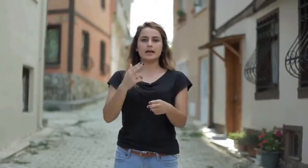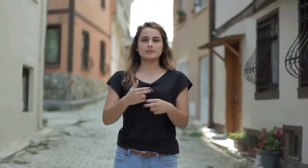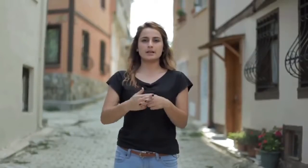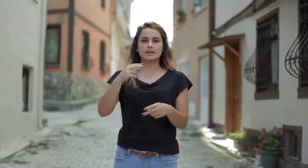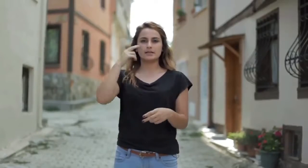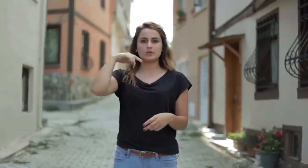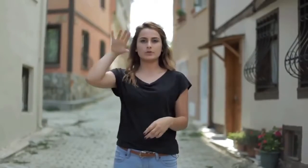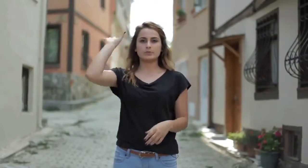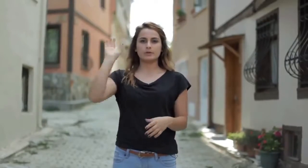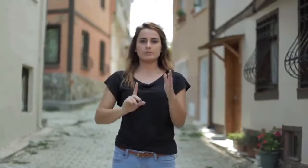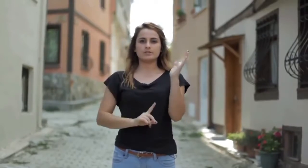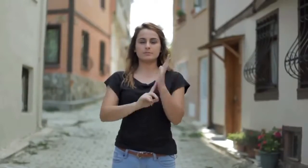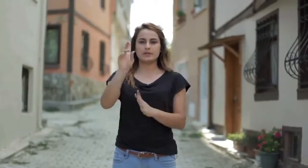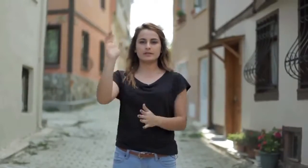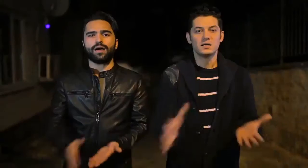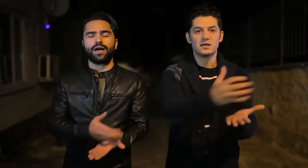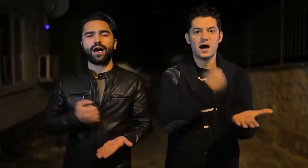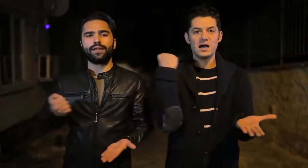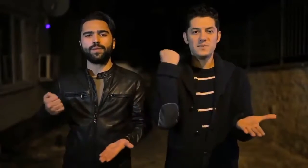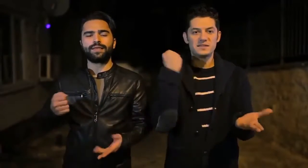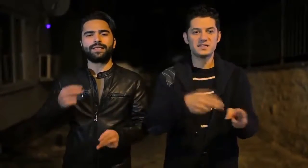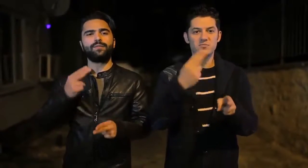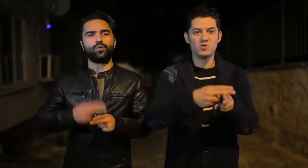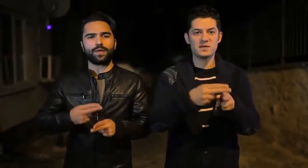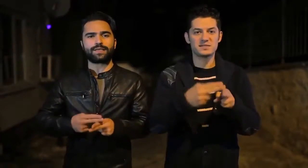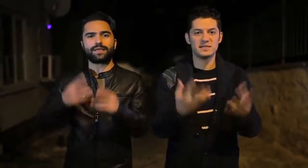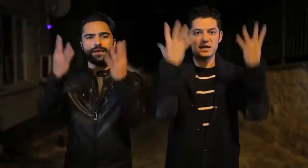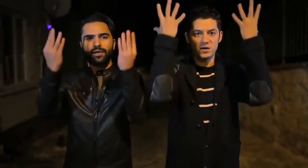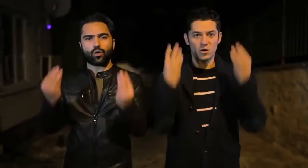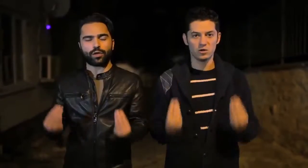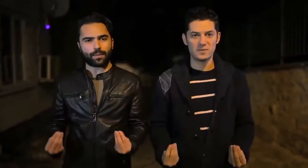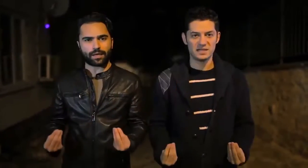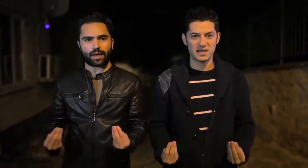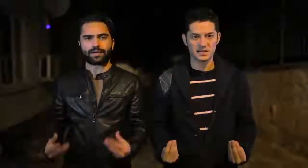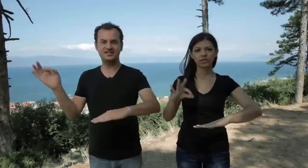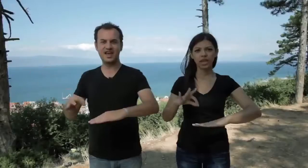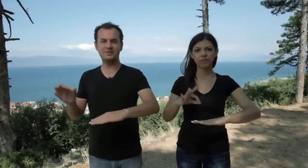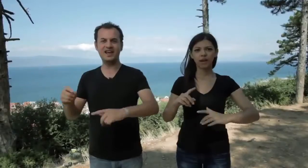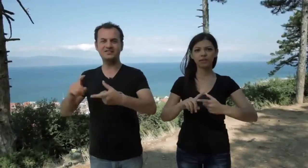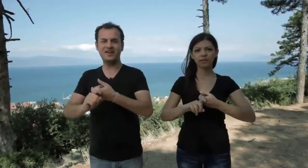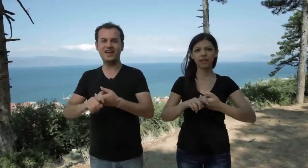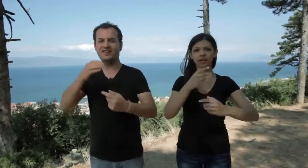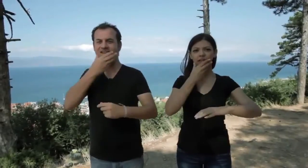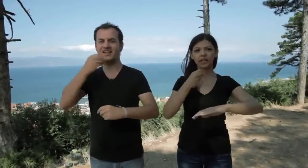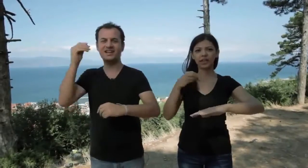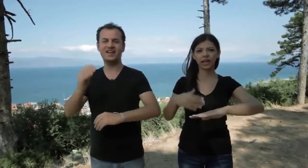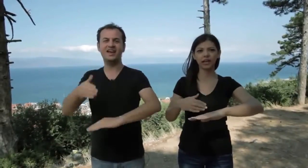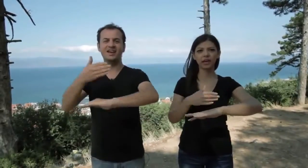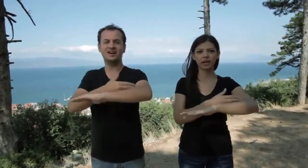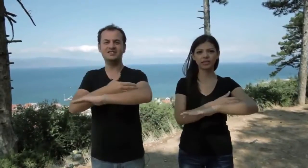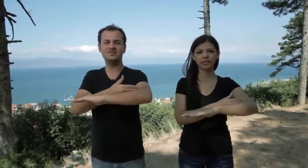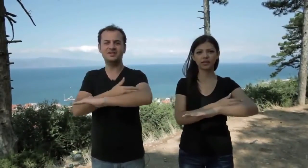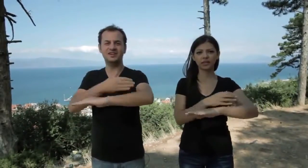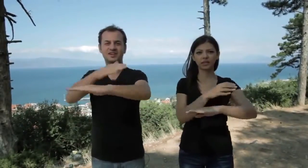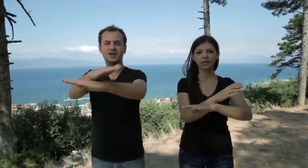emsali görülmemiş bir... Galibiyetin mümessili olabilirler. Cebren ve hile ile Aziz Vatan'ın